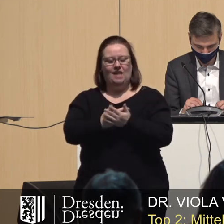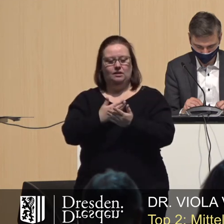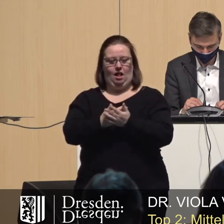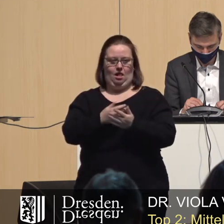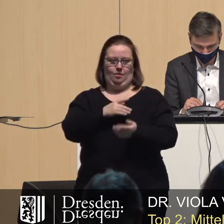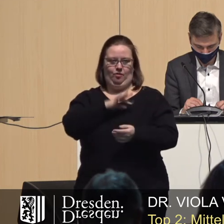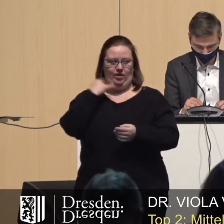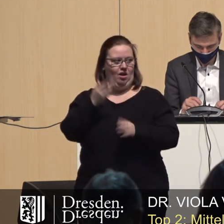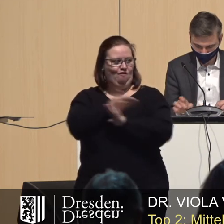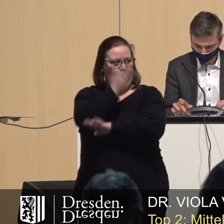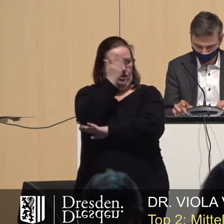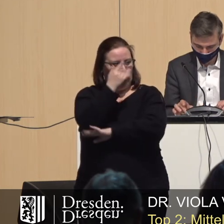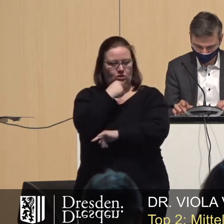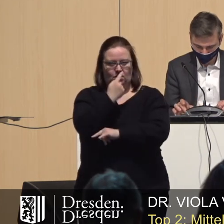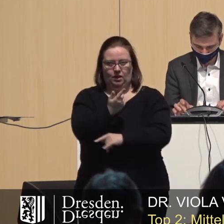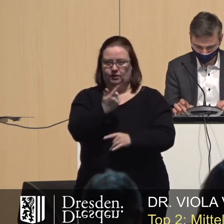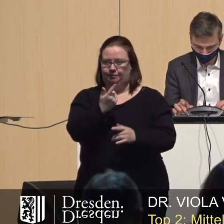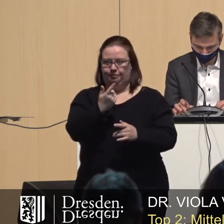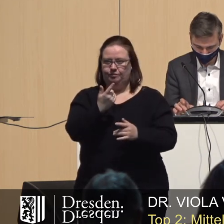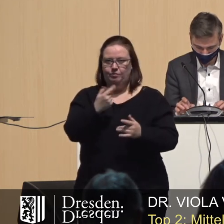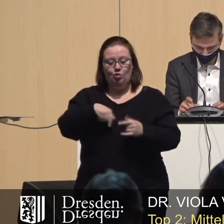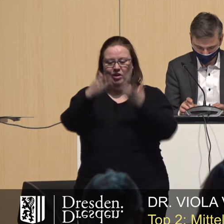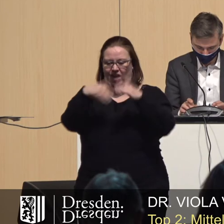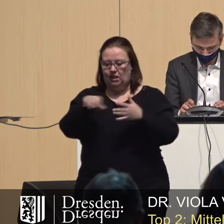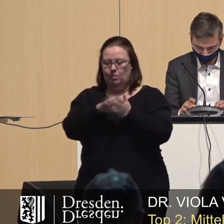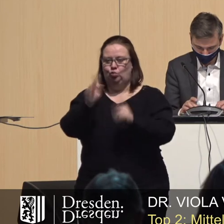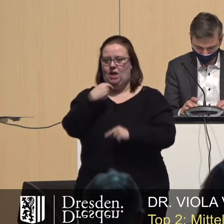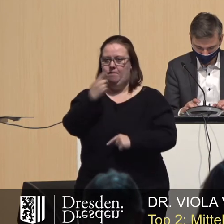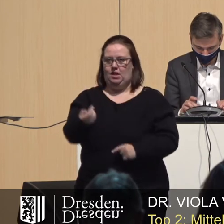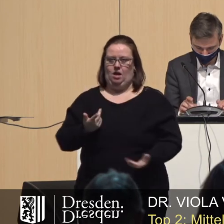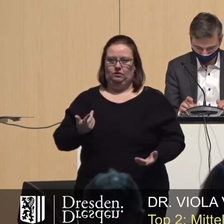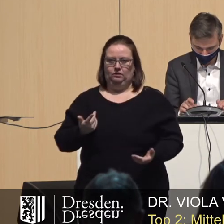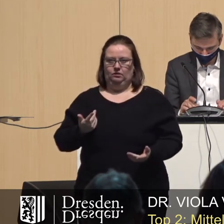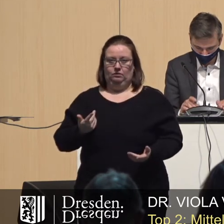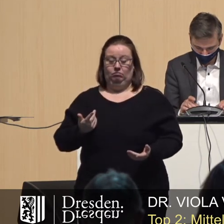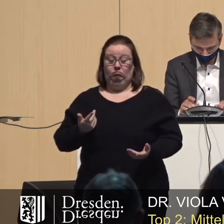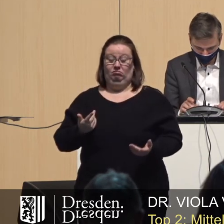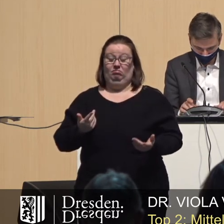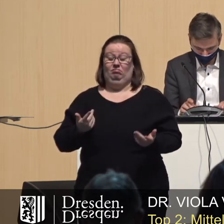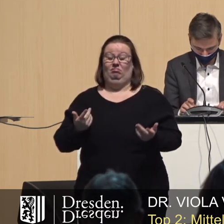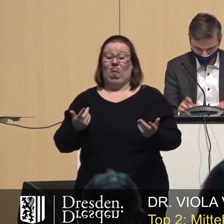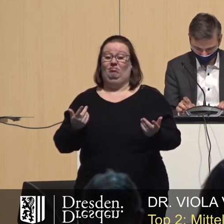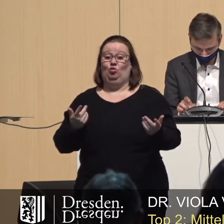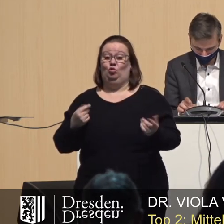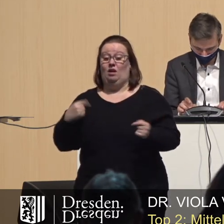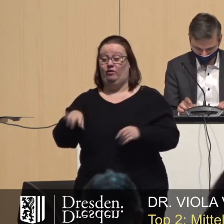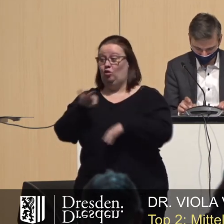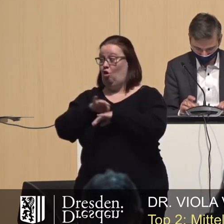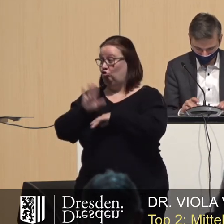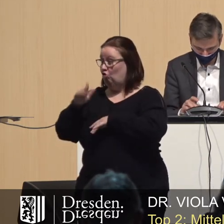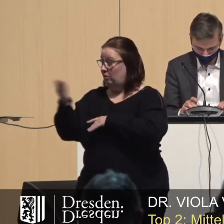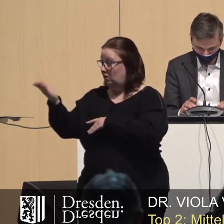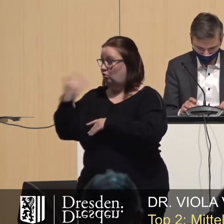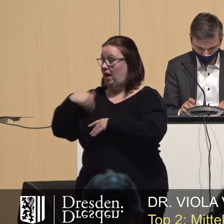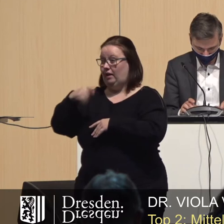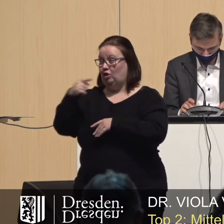viele Vorrednerinnen und Vorredner haben es gesagt, gehört dieser Weihnachtsmarkt abgesagt. Dann, liebe Frau Dr. Schöps und lieber